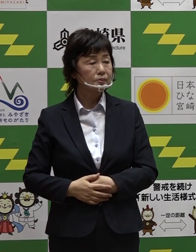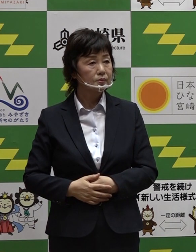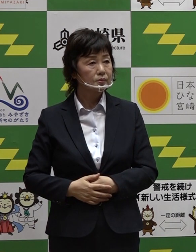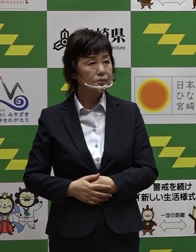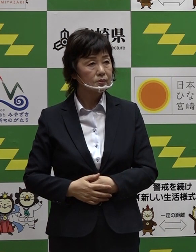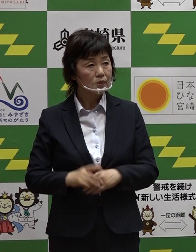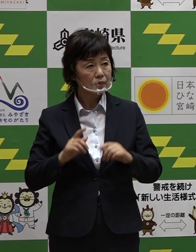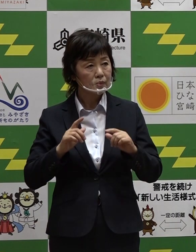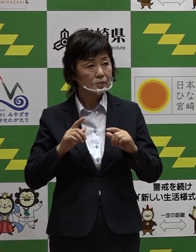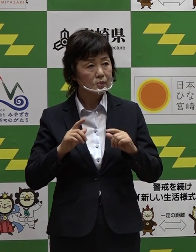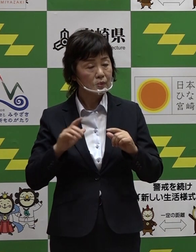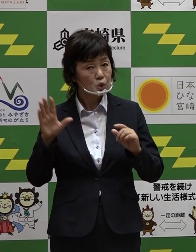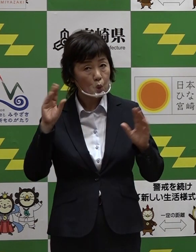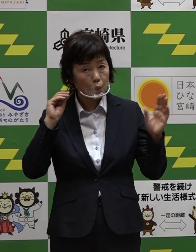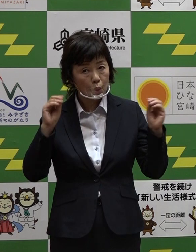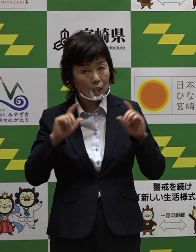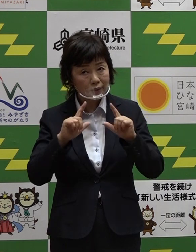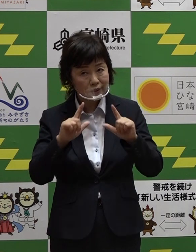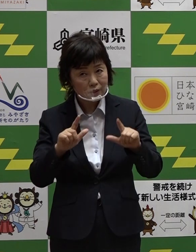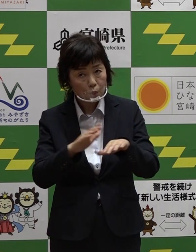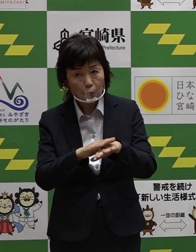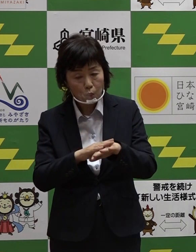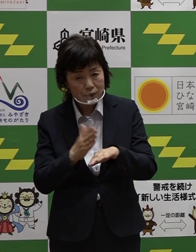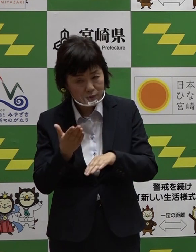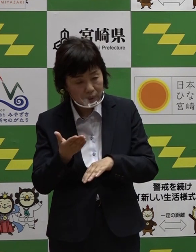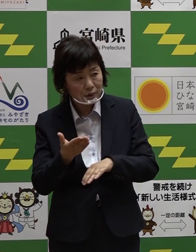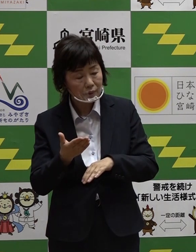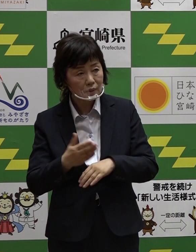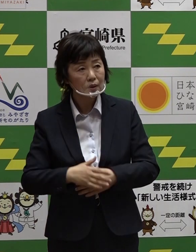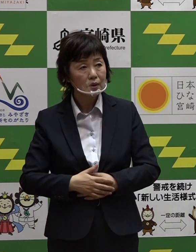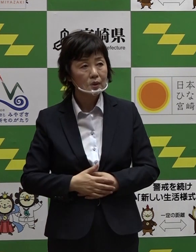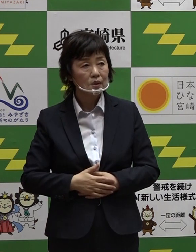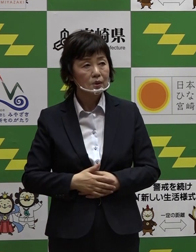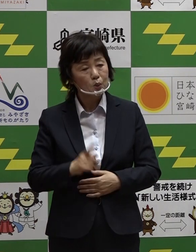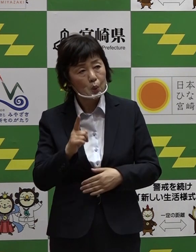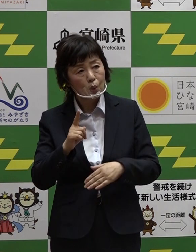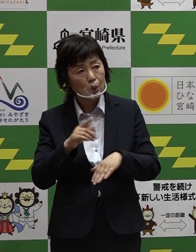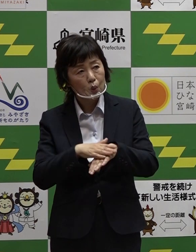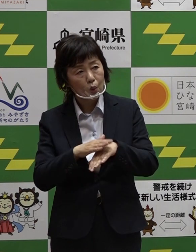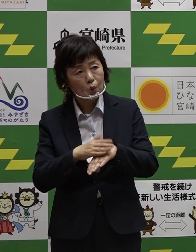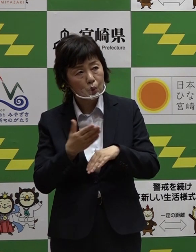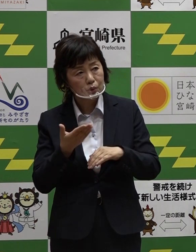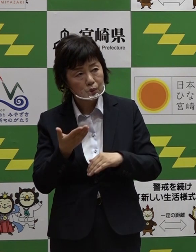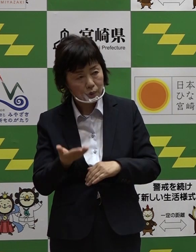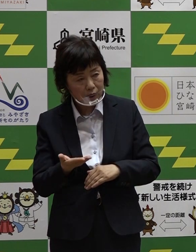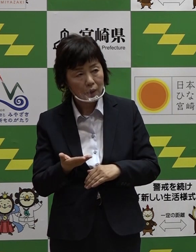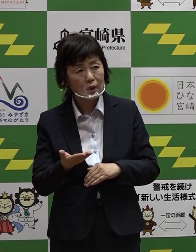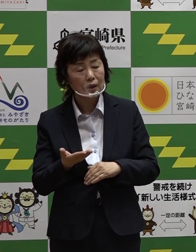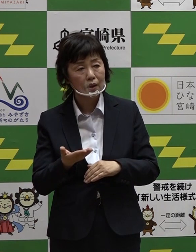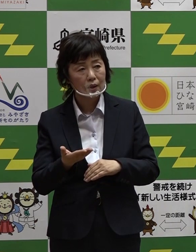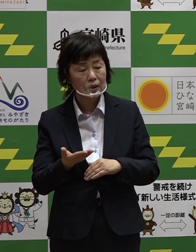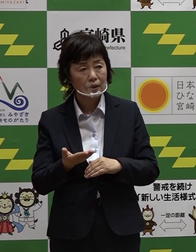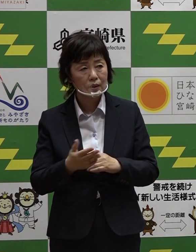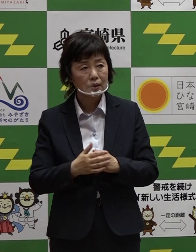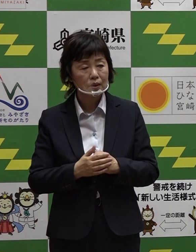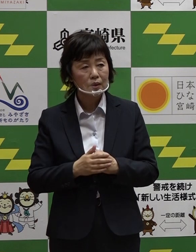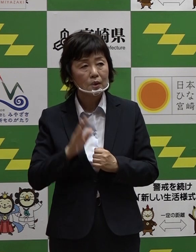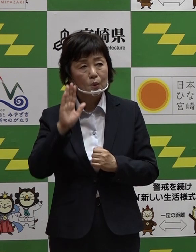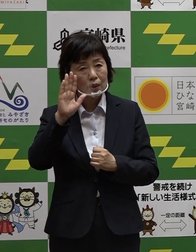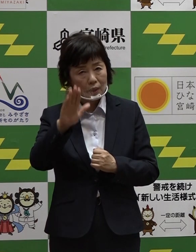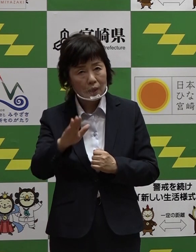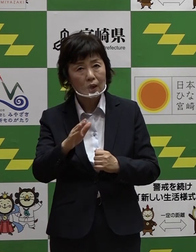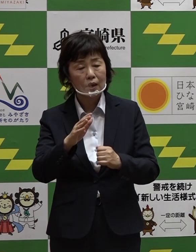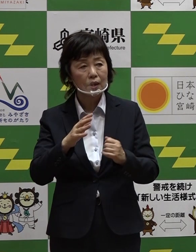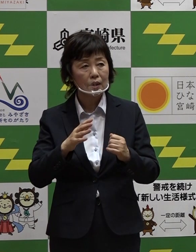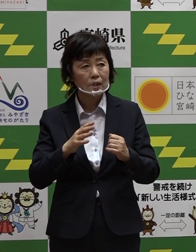情報発信、 情報発信、どう情報発信していくのかっていうところで、これから策を練